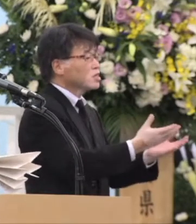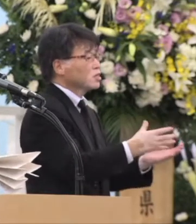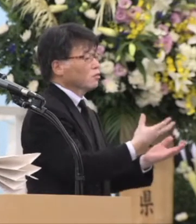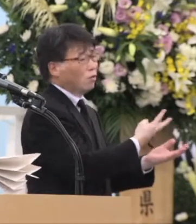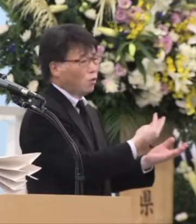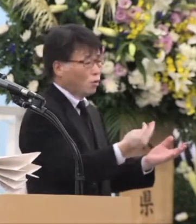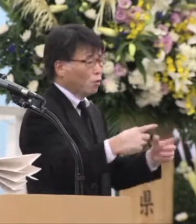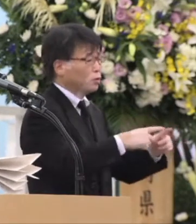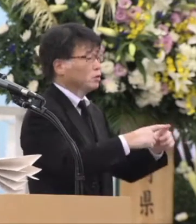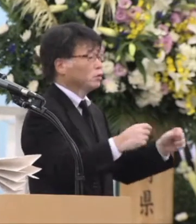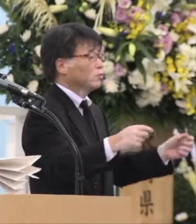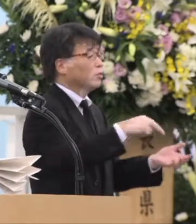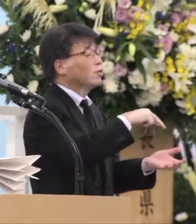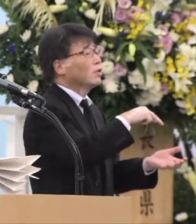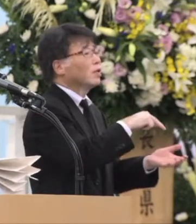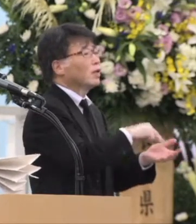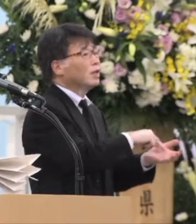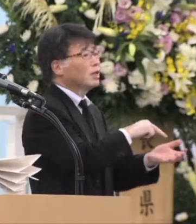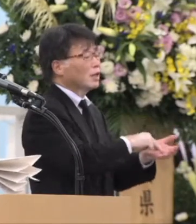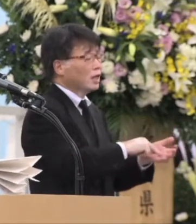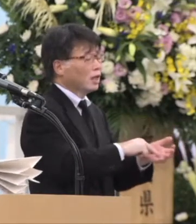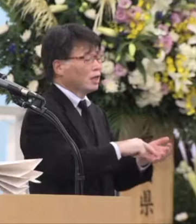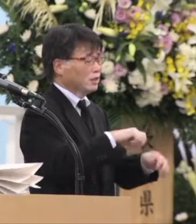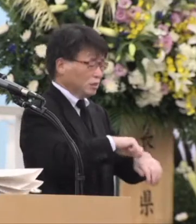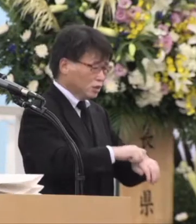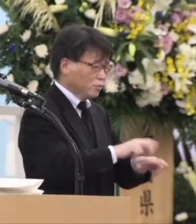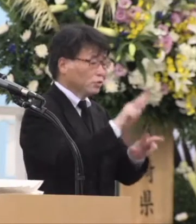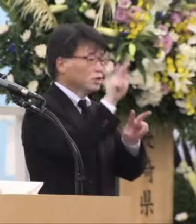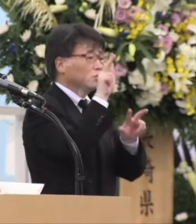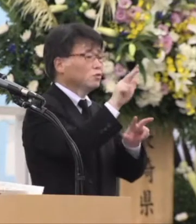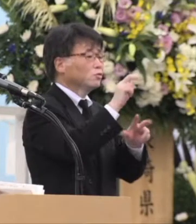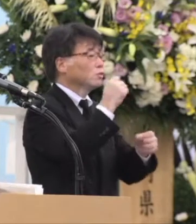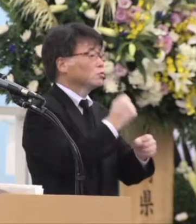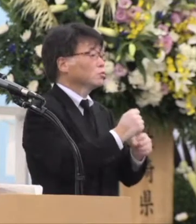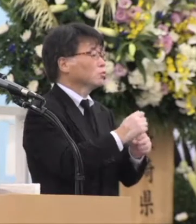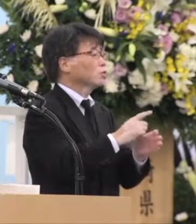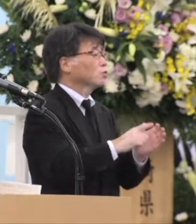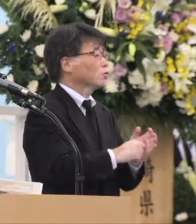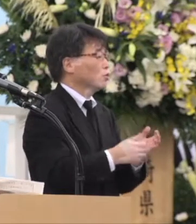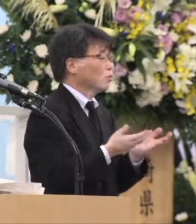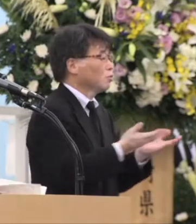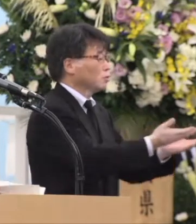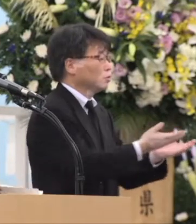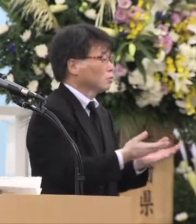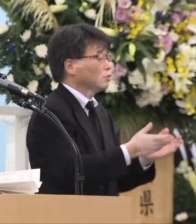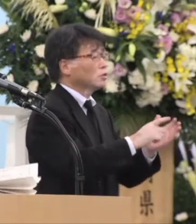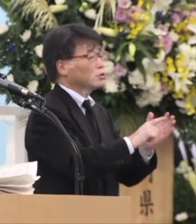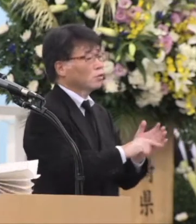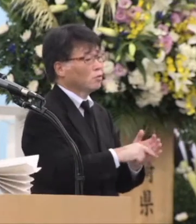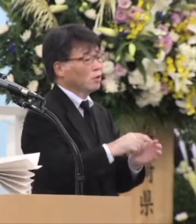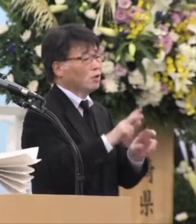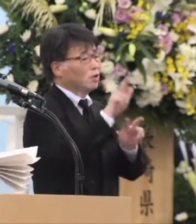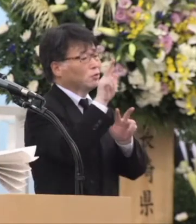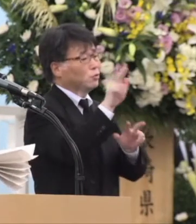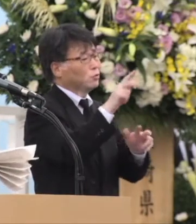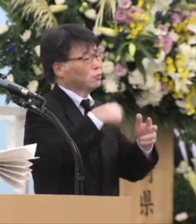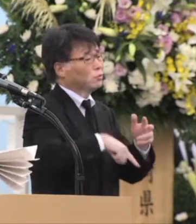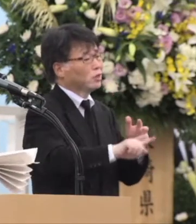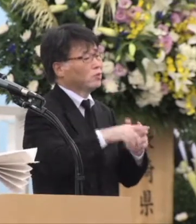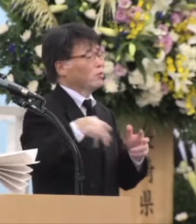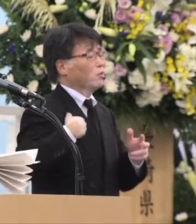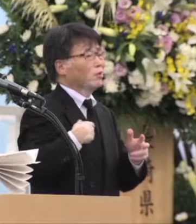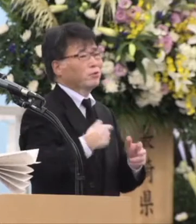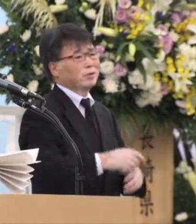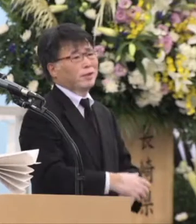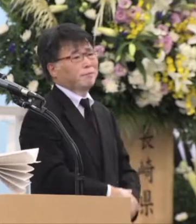って、いかなる厳しい規制基準も地震の前には無力です。